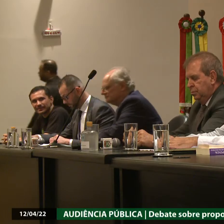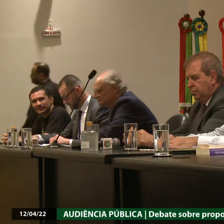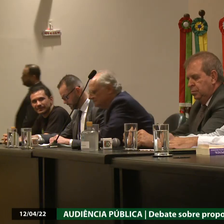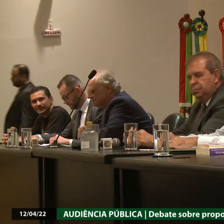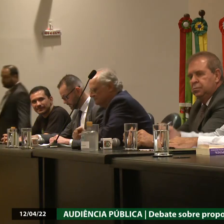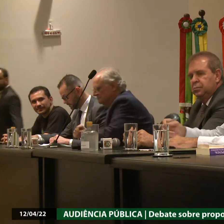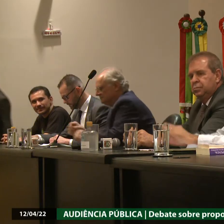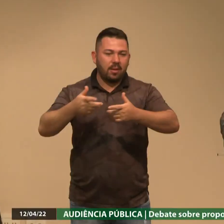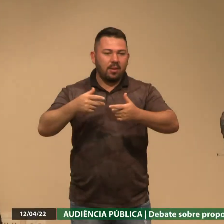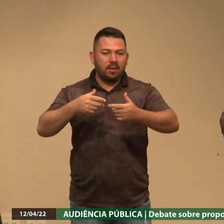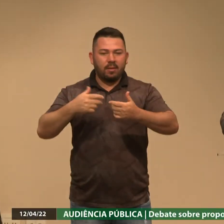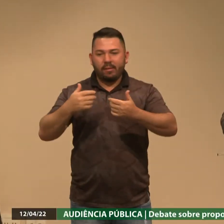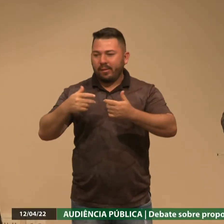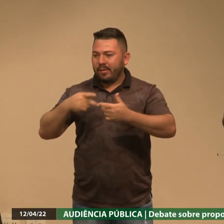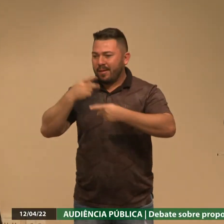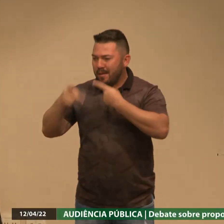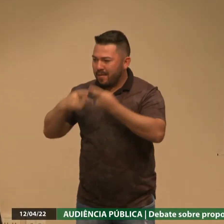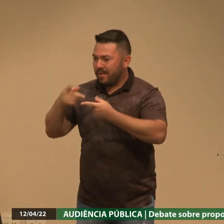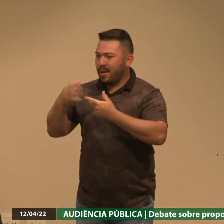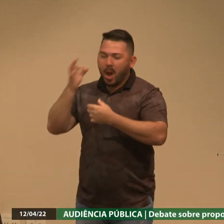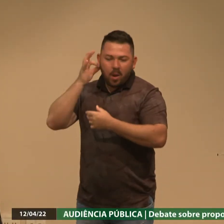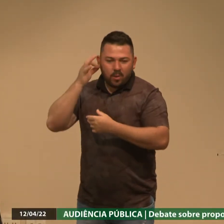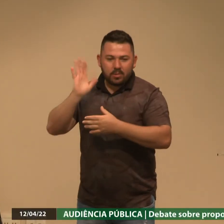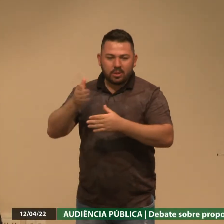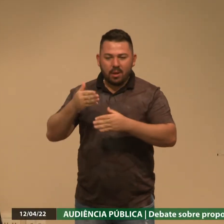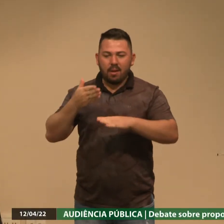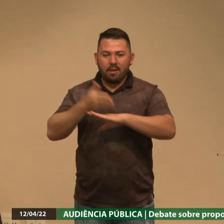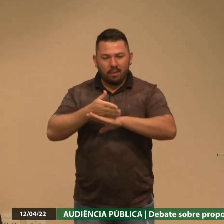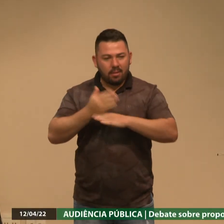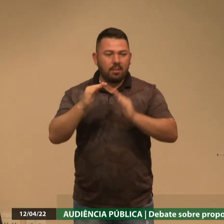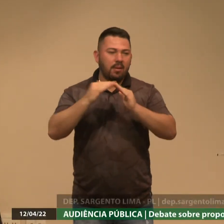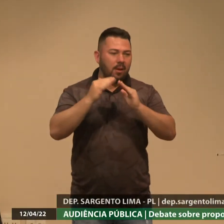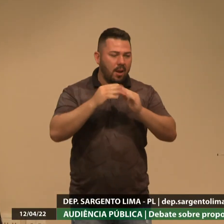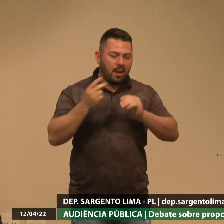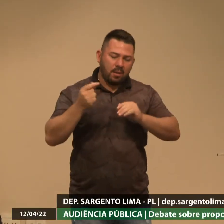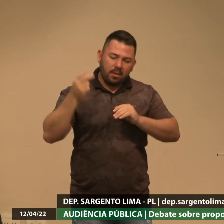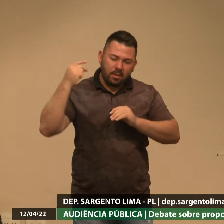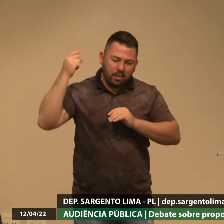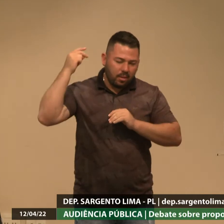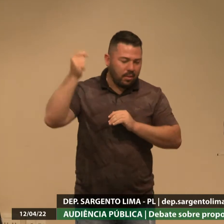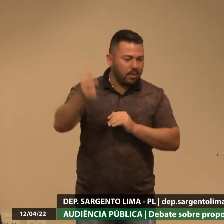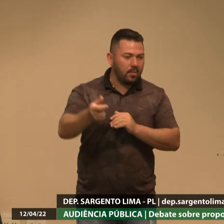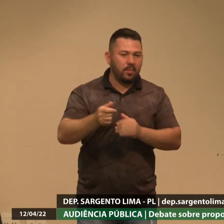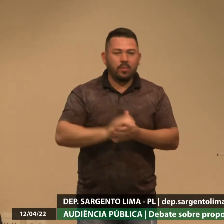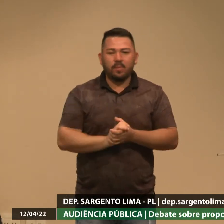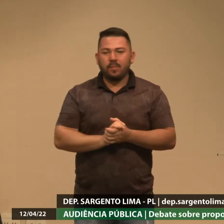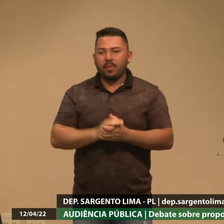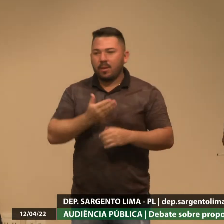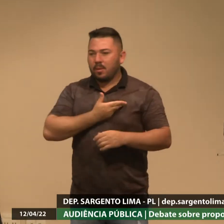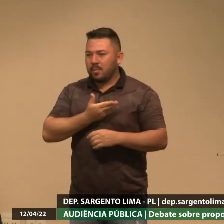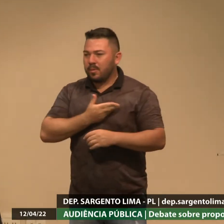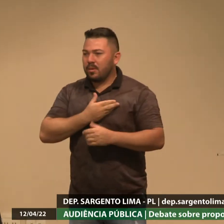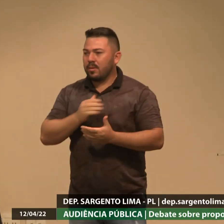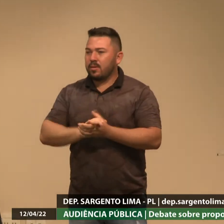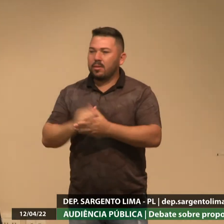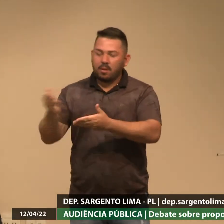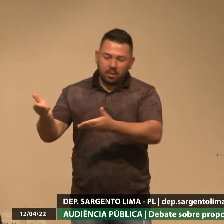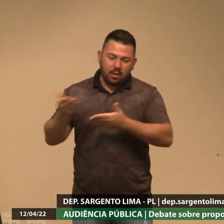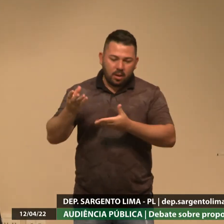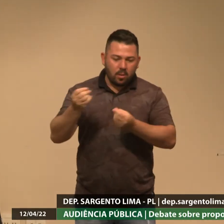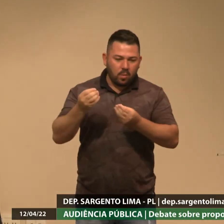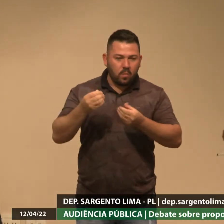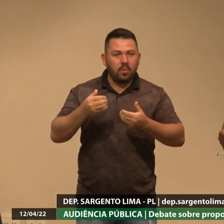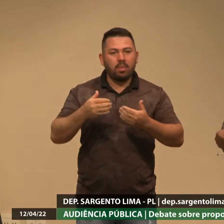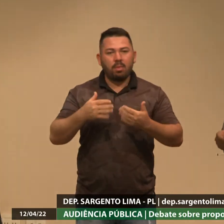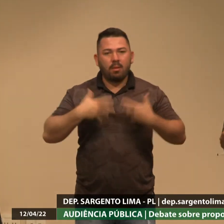rasgando muito elogios né porque já é prata da casa já é Nossa amiga de longa data é isso tem nos traga bastante alegria